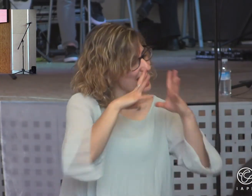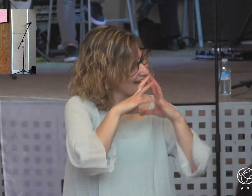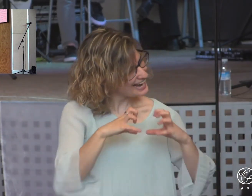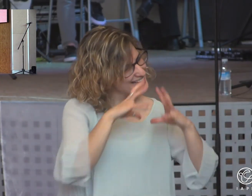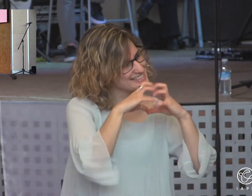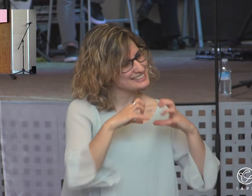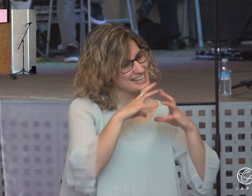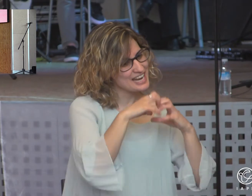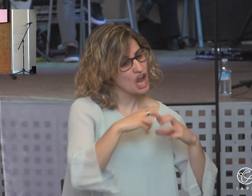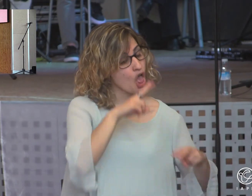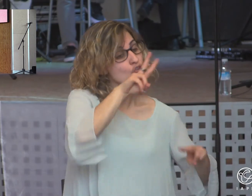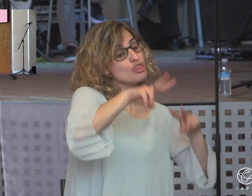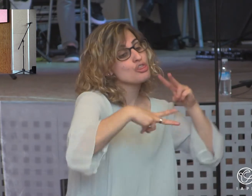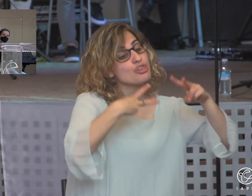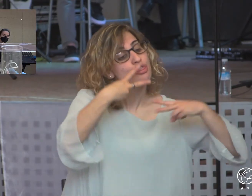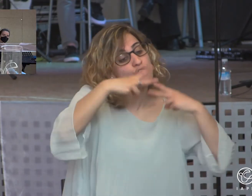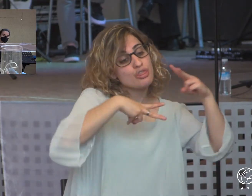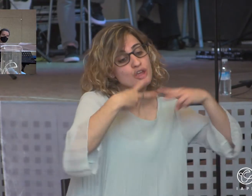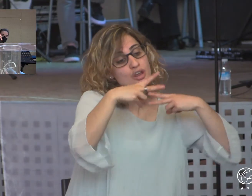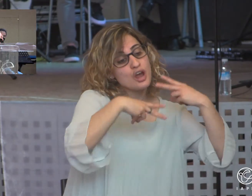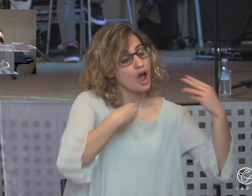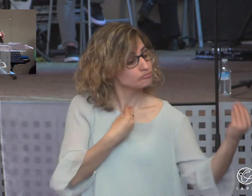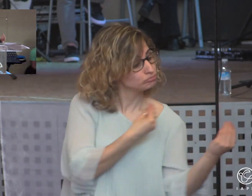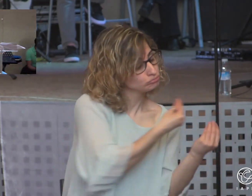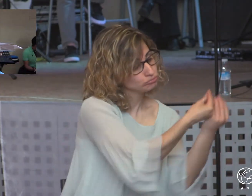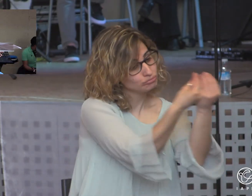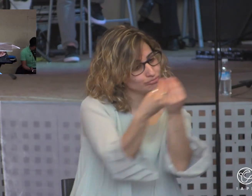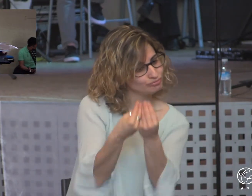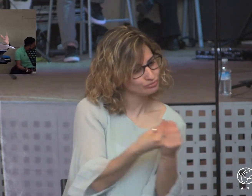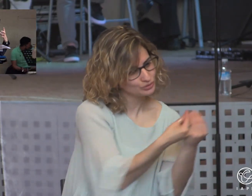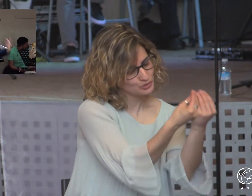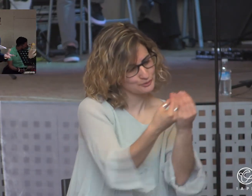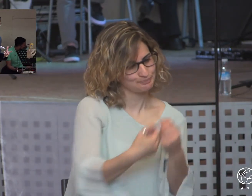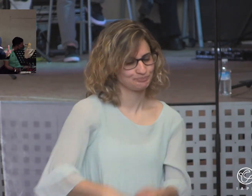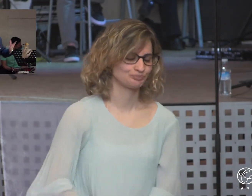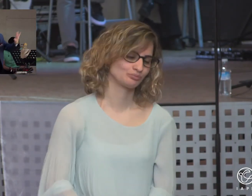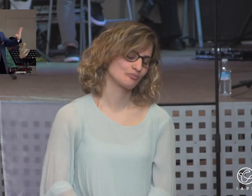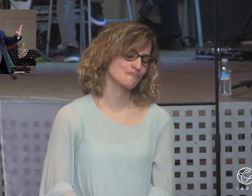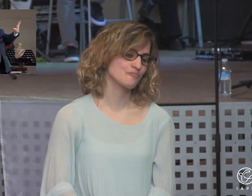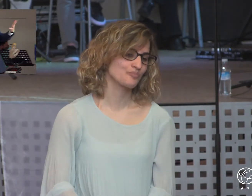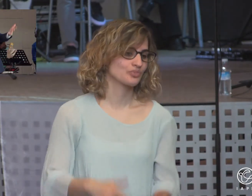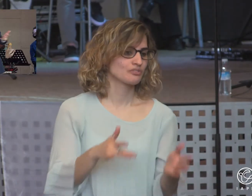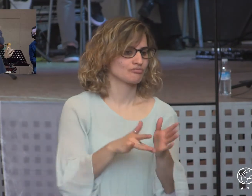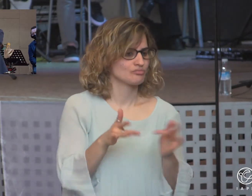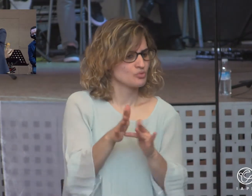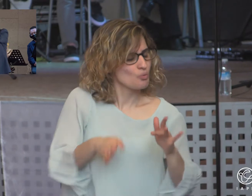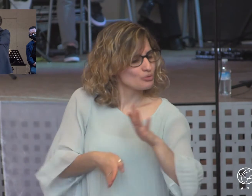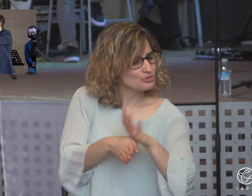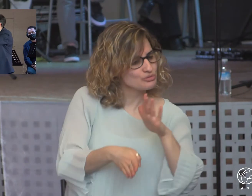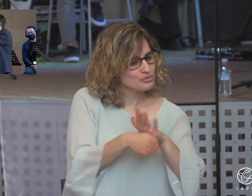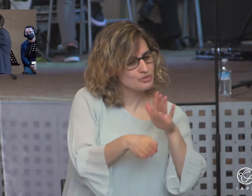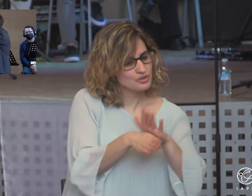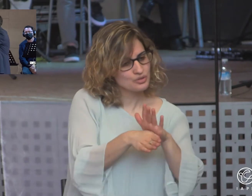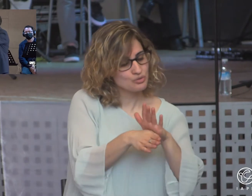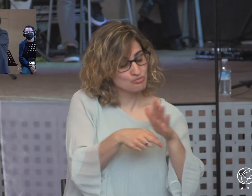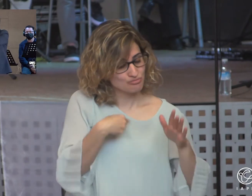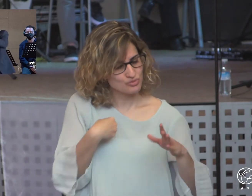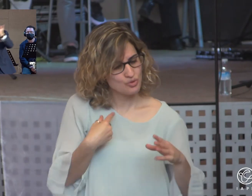diciendo. El Señor Jesús te sigue diciendo, ¿cuánto he anhelado tener esta celebración con